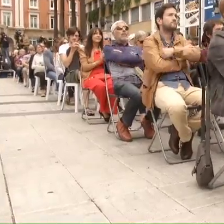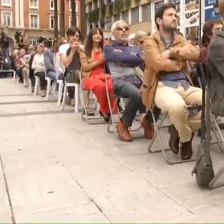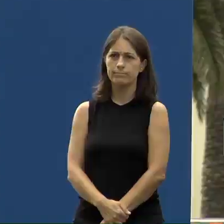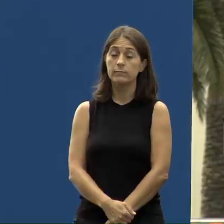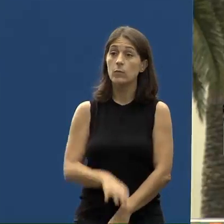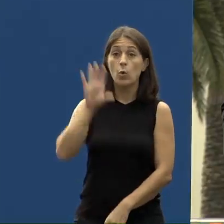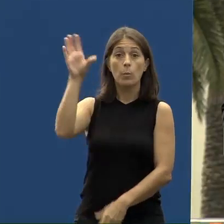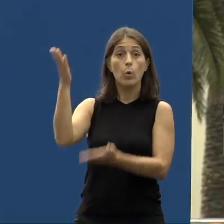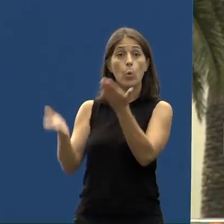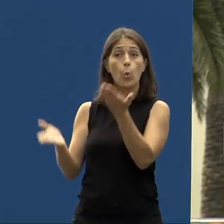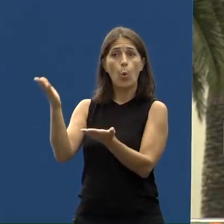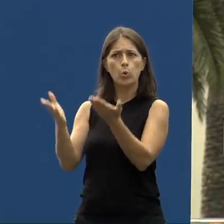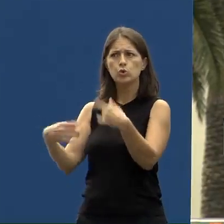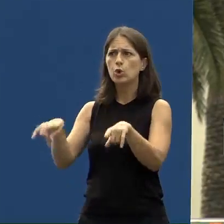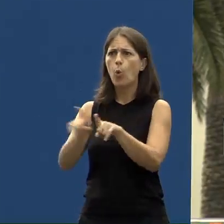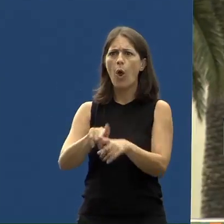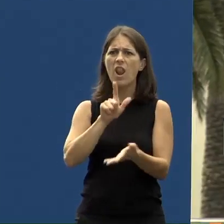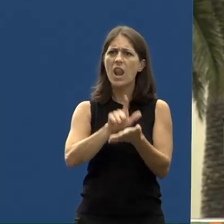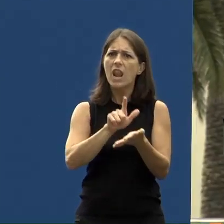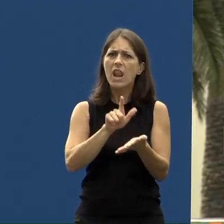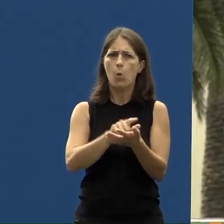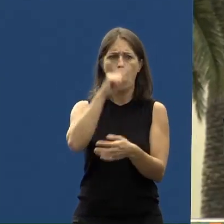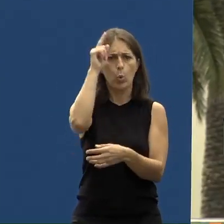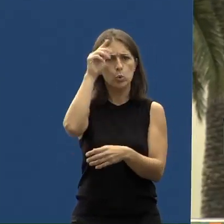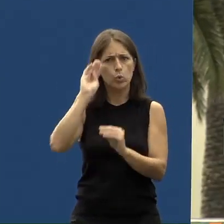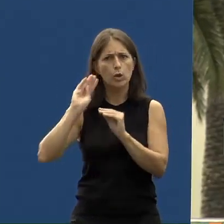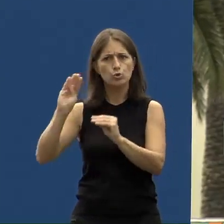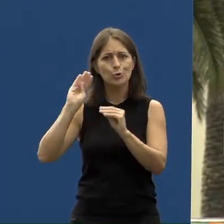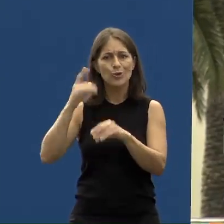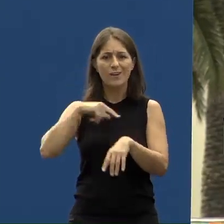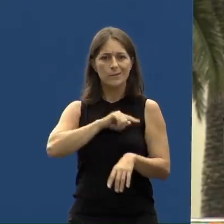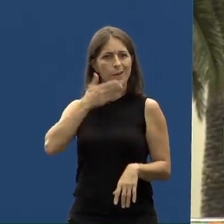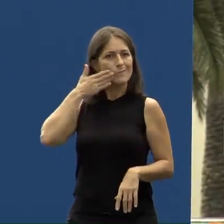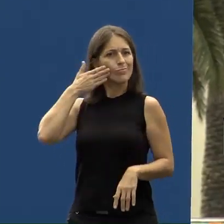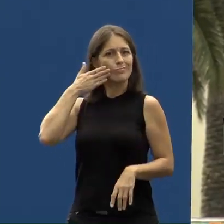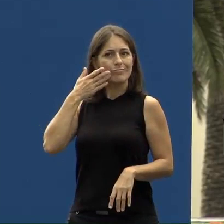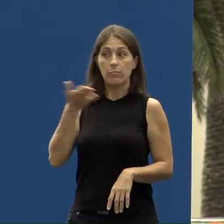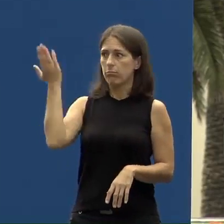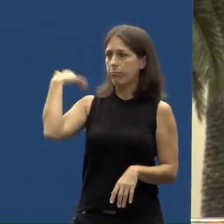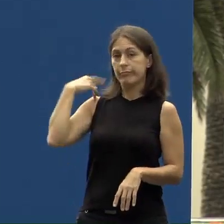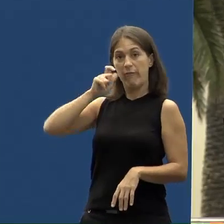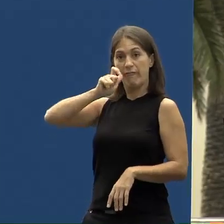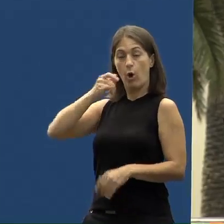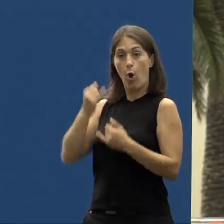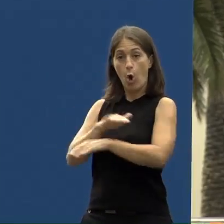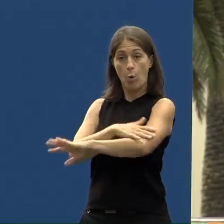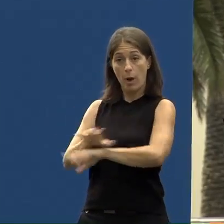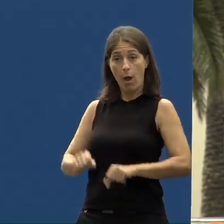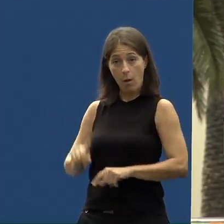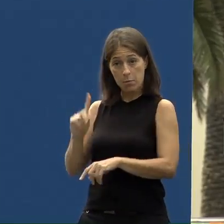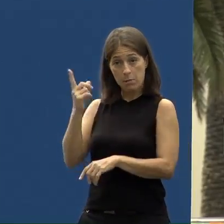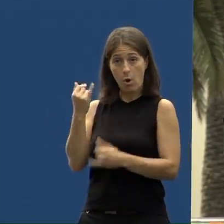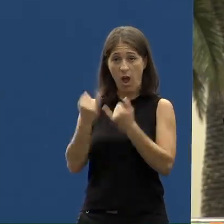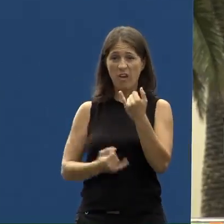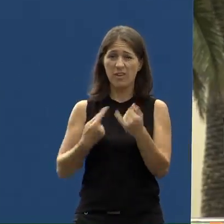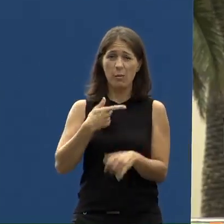Un país xusto está orgulloso da súa lingua e da súa cultura, e o primeiro que fixo Atila Núñez Feijóo cando chegou ao goberno foi prohibir explicar